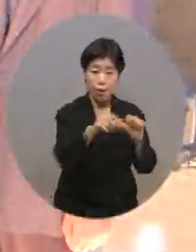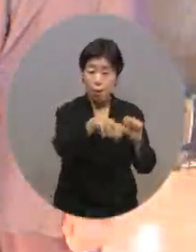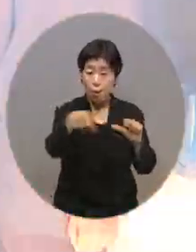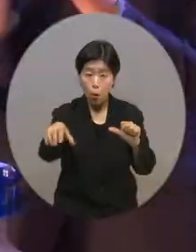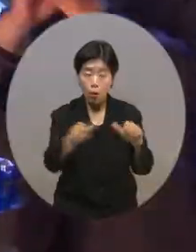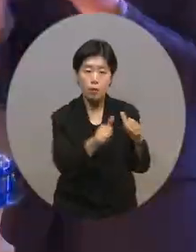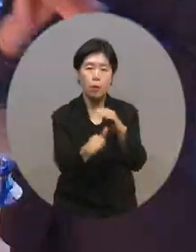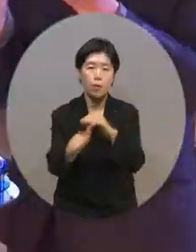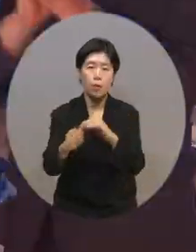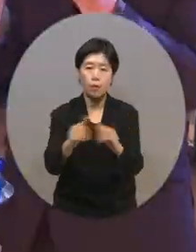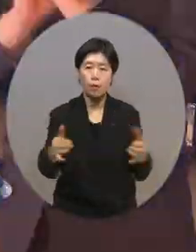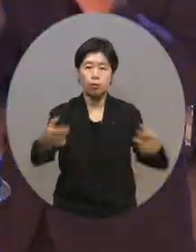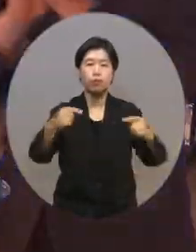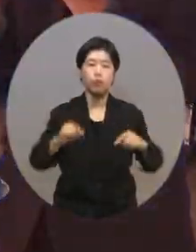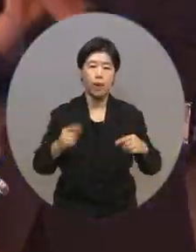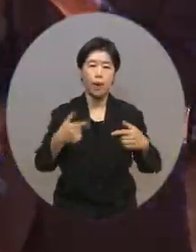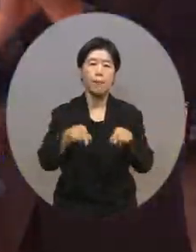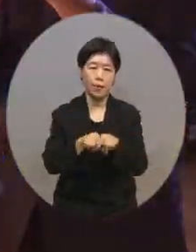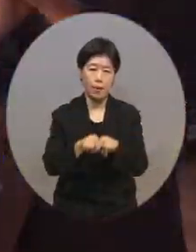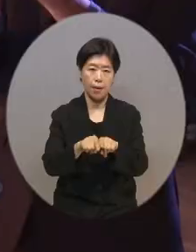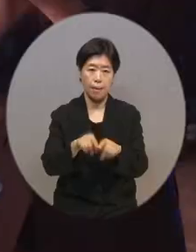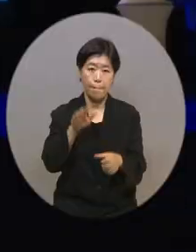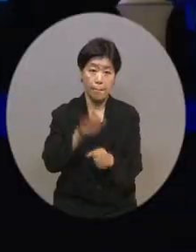참여해 의미를 더했습니다.